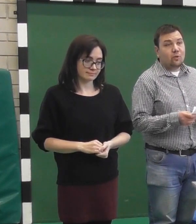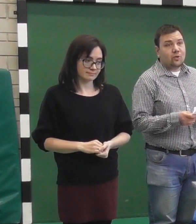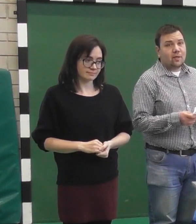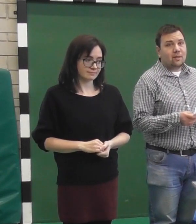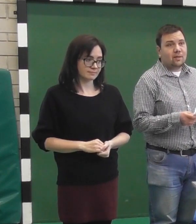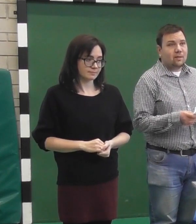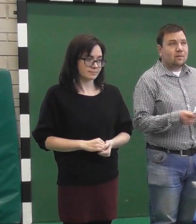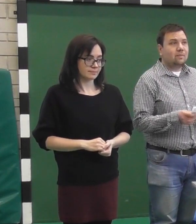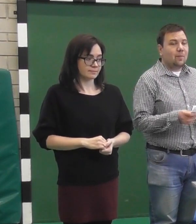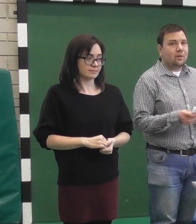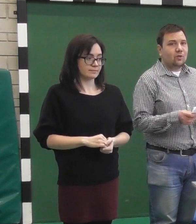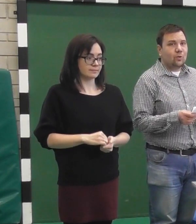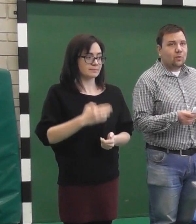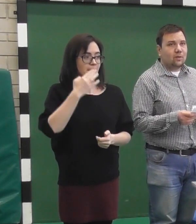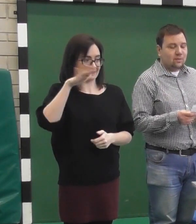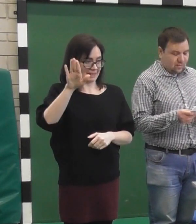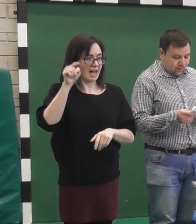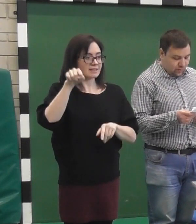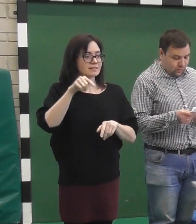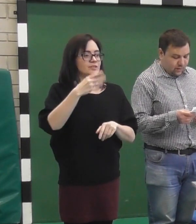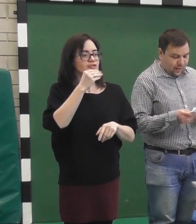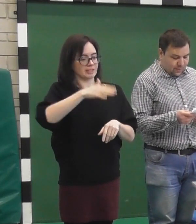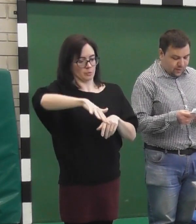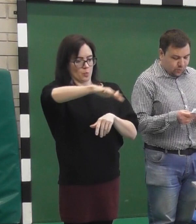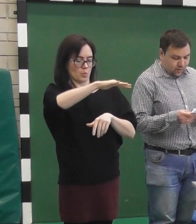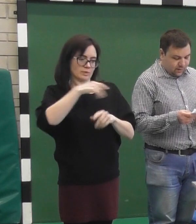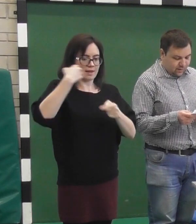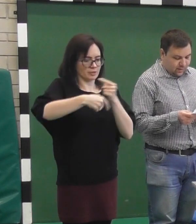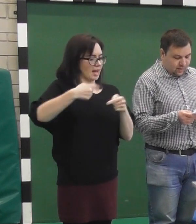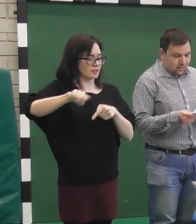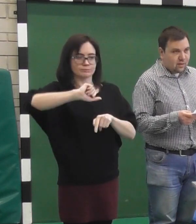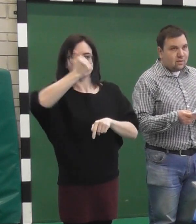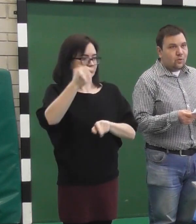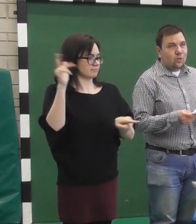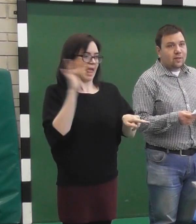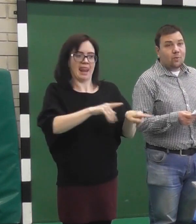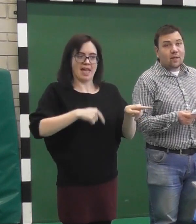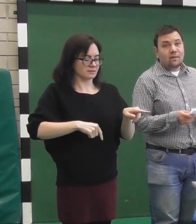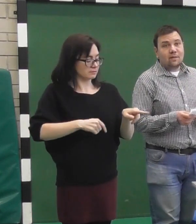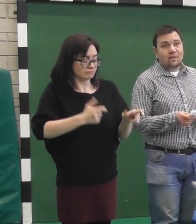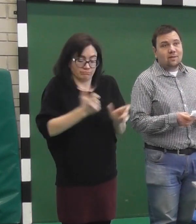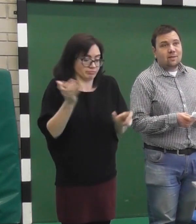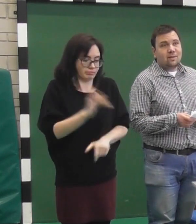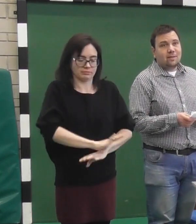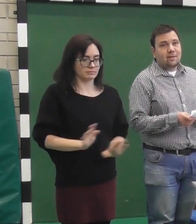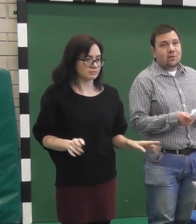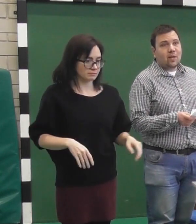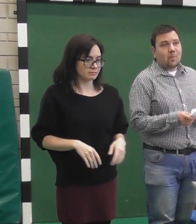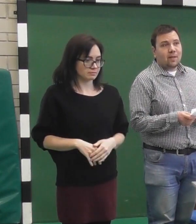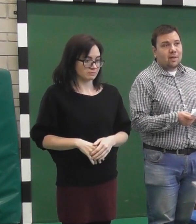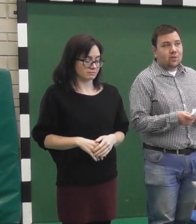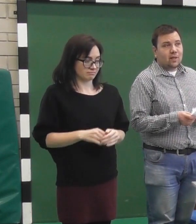Hitler különösen támadta a zsidókat, zsidó származásúakat, gyűlölte őket,